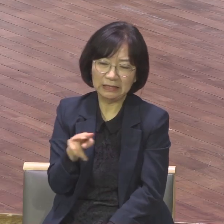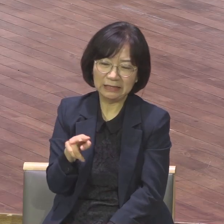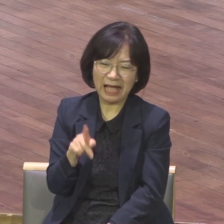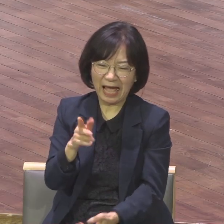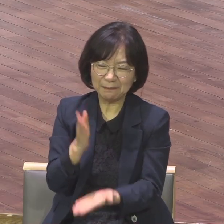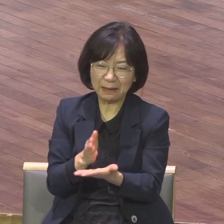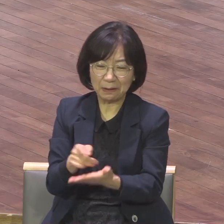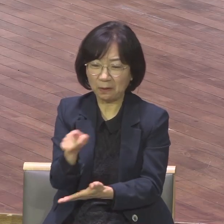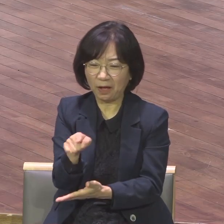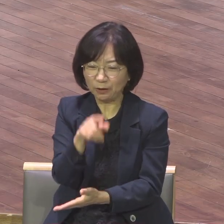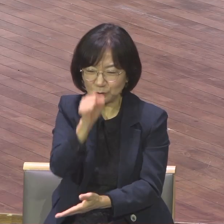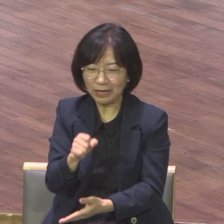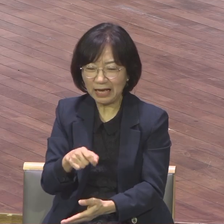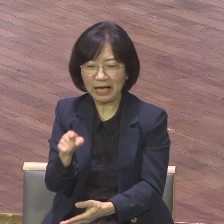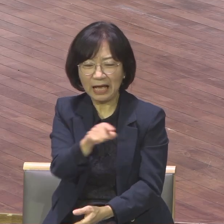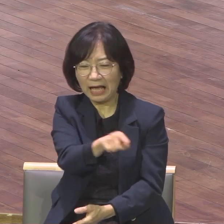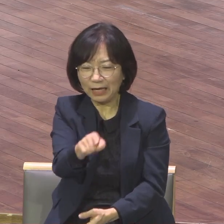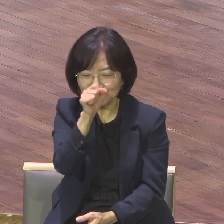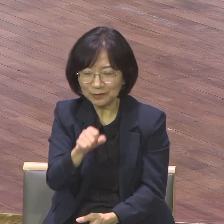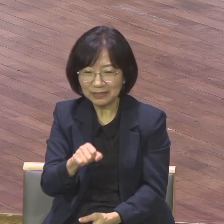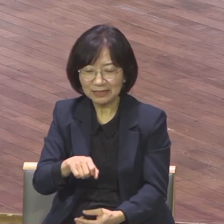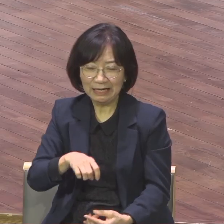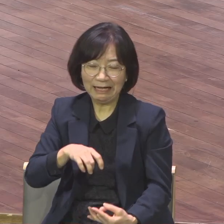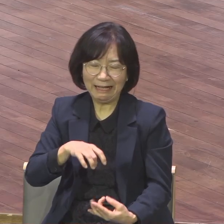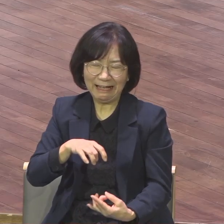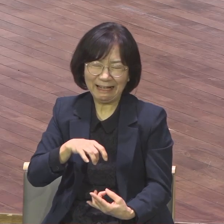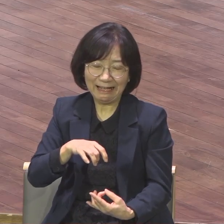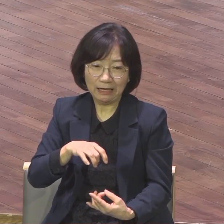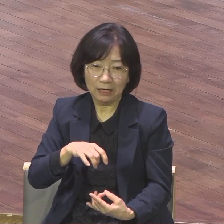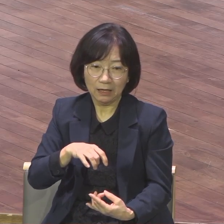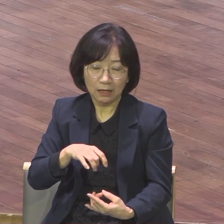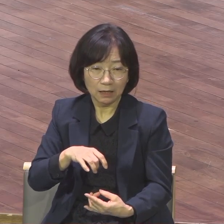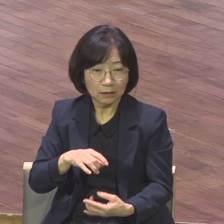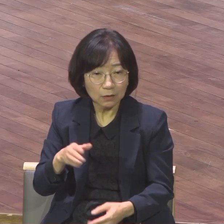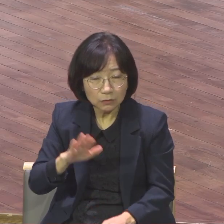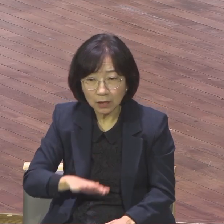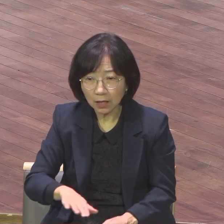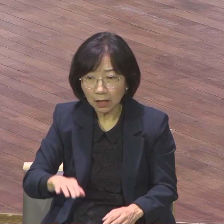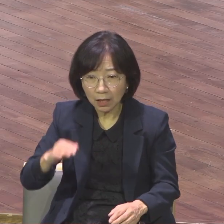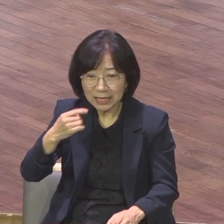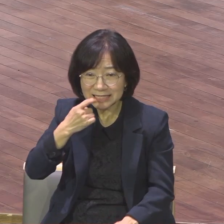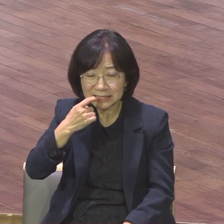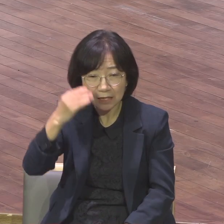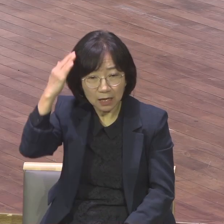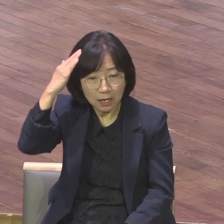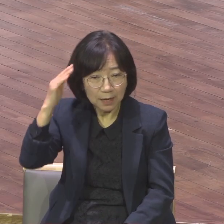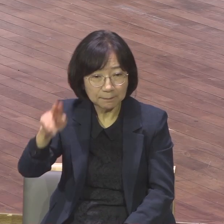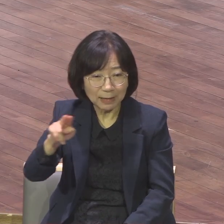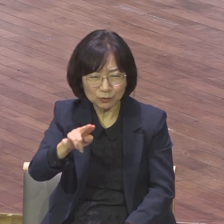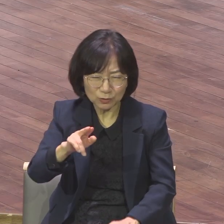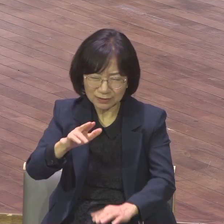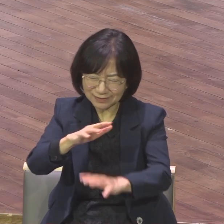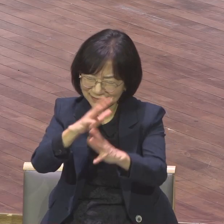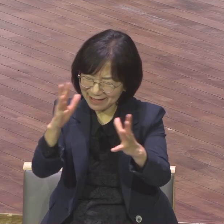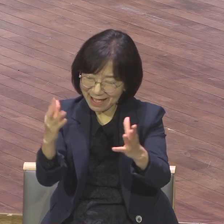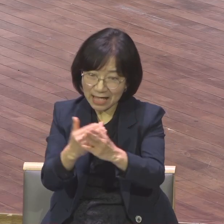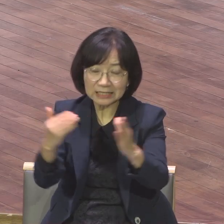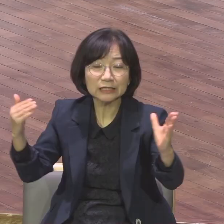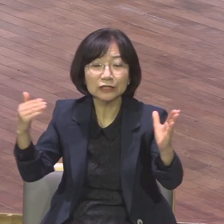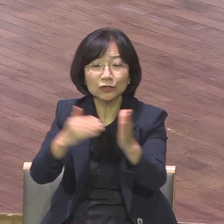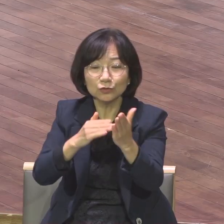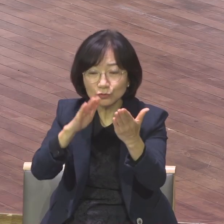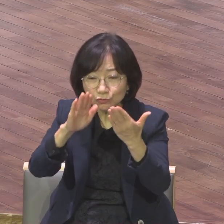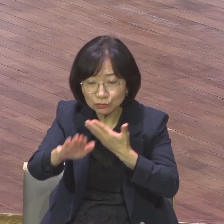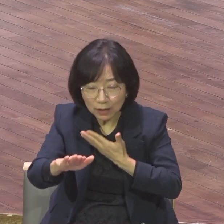되는데 근데요 바둑이 딱 끝나고 딱 이렇게 보면요 왜 거기 두었는지 왜 거기 술을